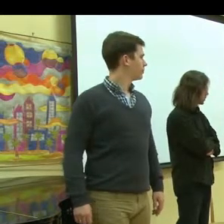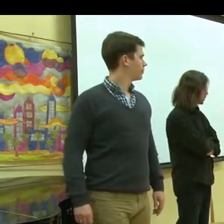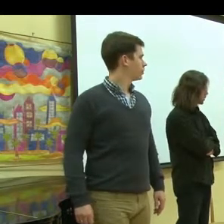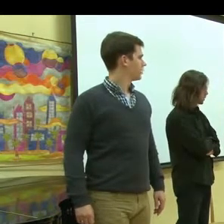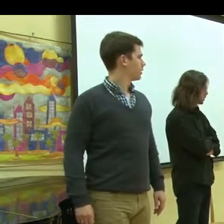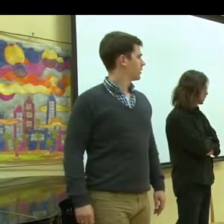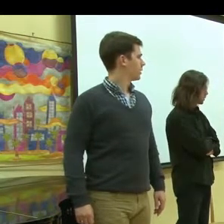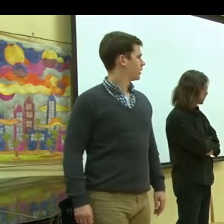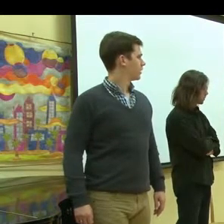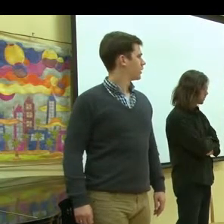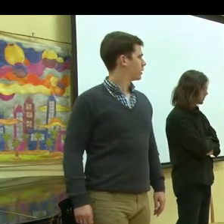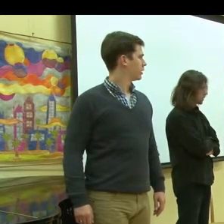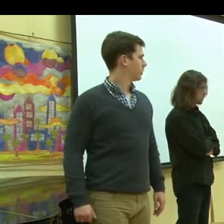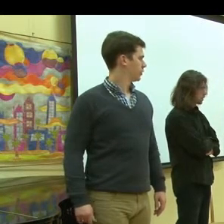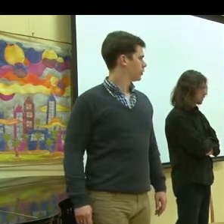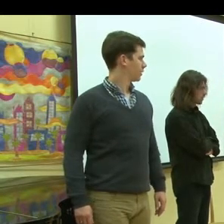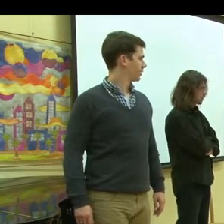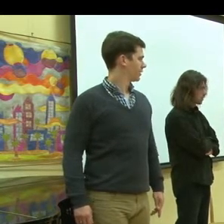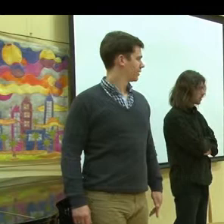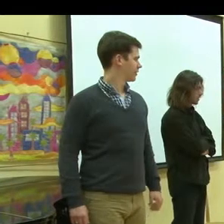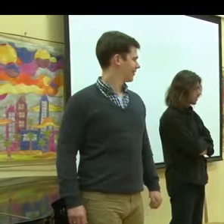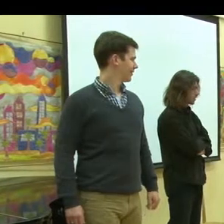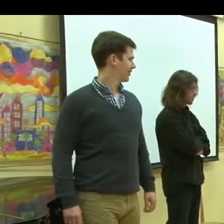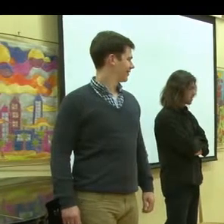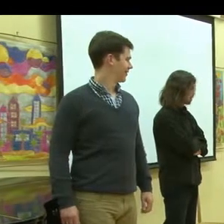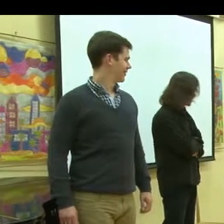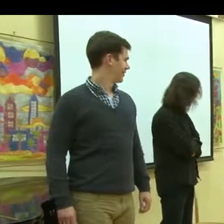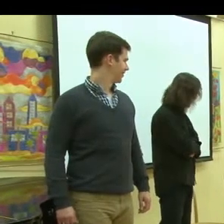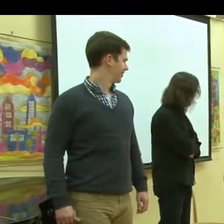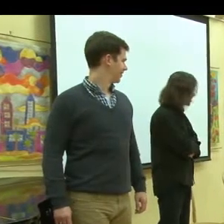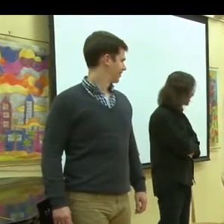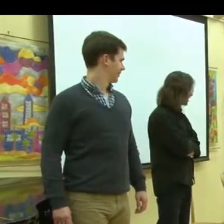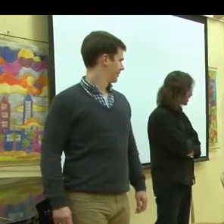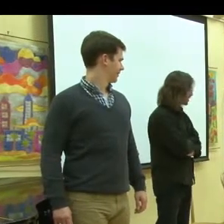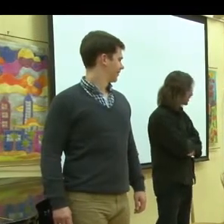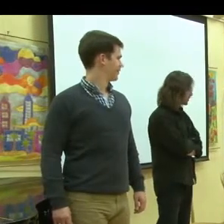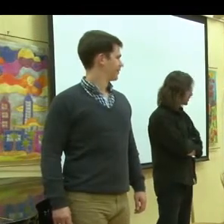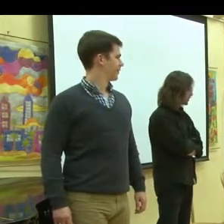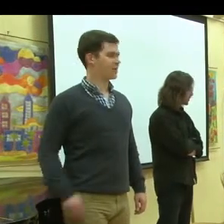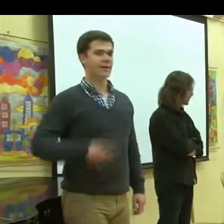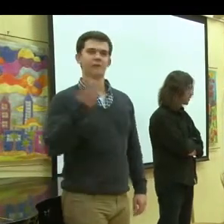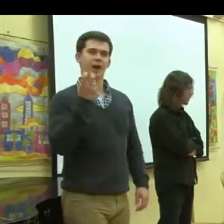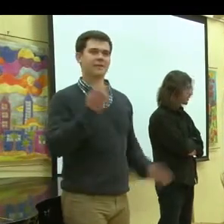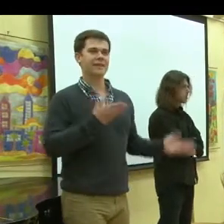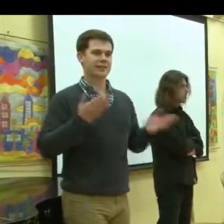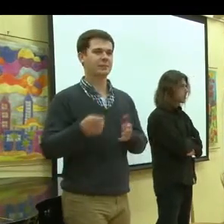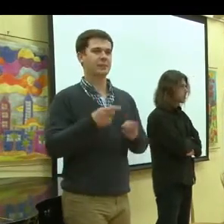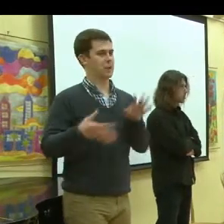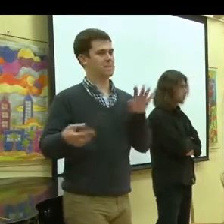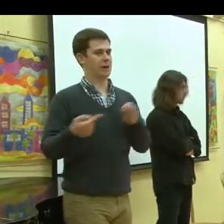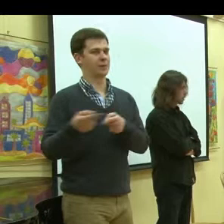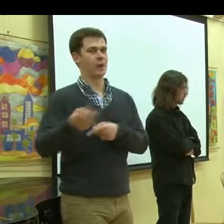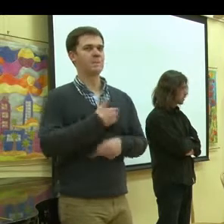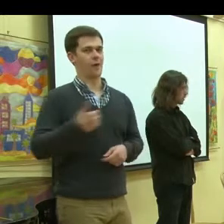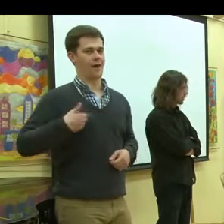Luego aquí tenemos algo que también tiene que ver con los polacos. Bardzo ciekawa, związana również z Polakami. Wspomnieliśmy o tym, że wśród